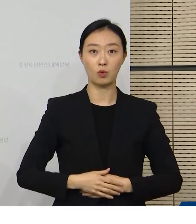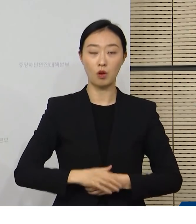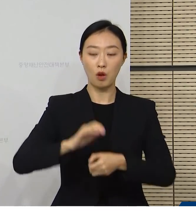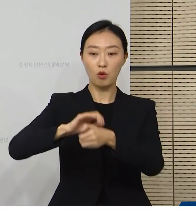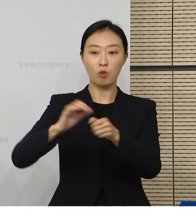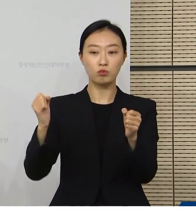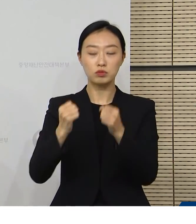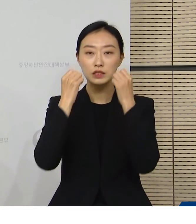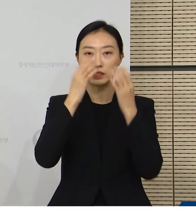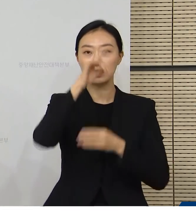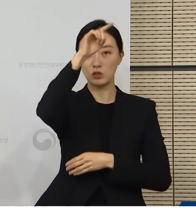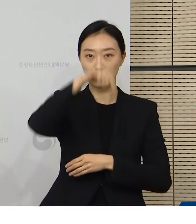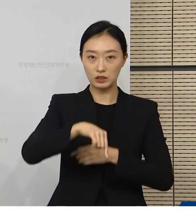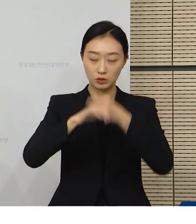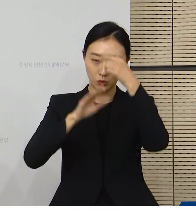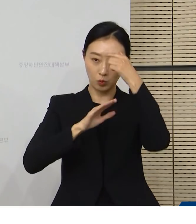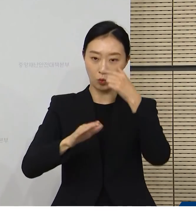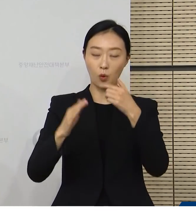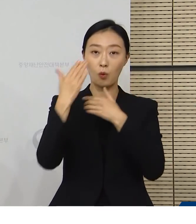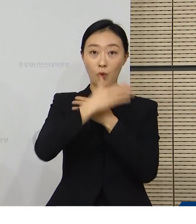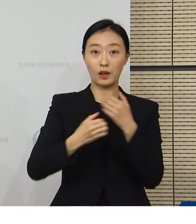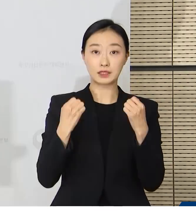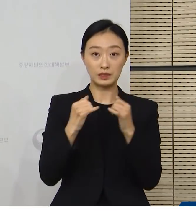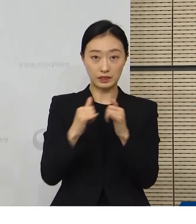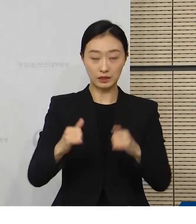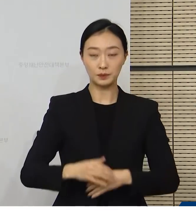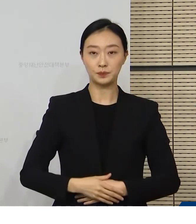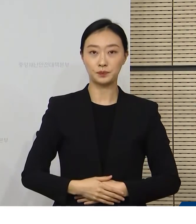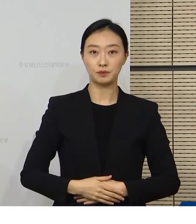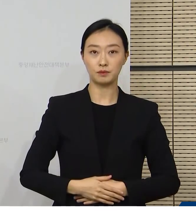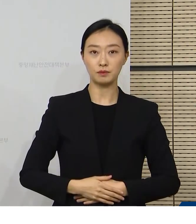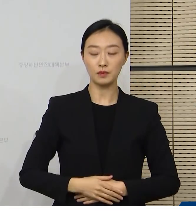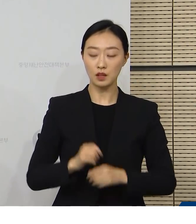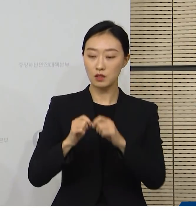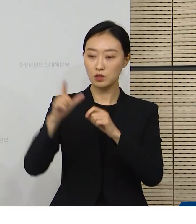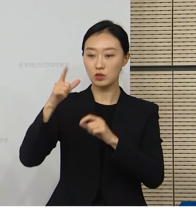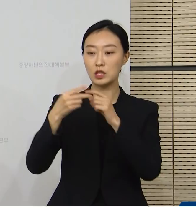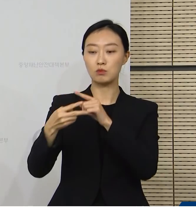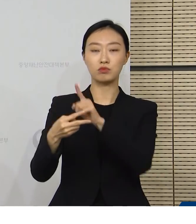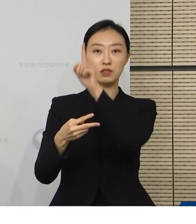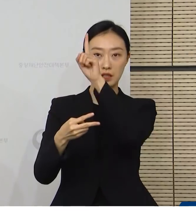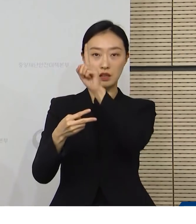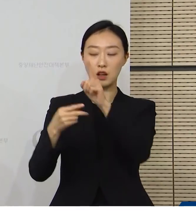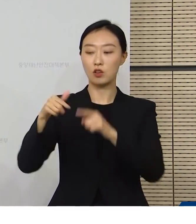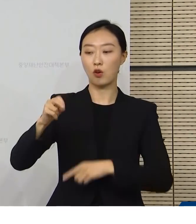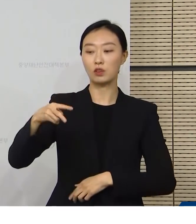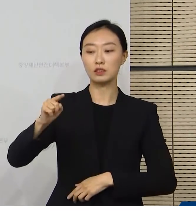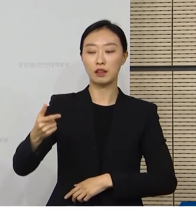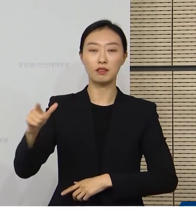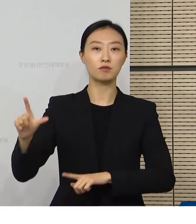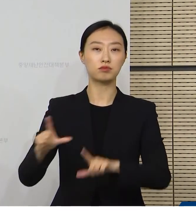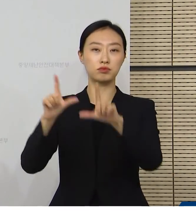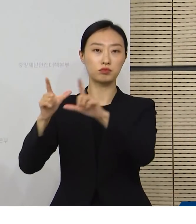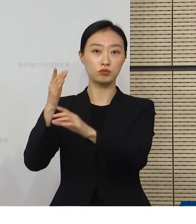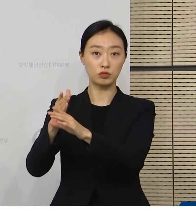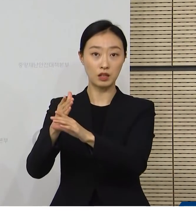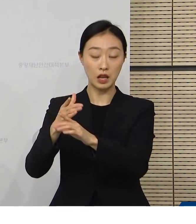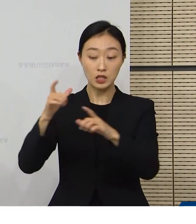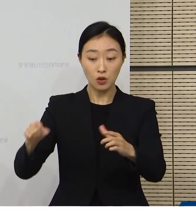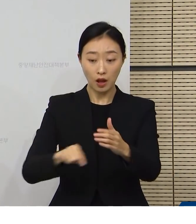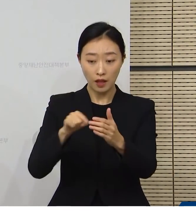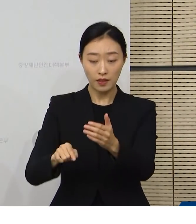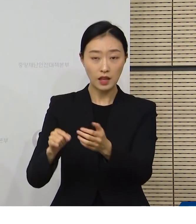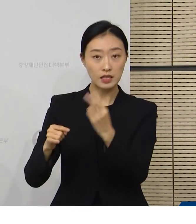신도 환자 262명의 절반가량이 경산시에 거주하고 있으며 지역 내에서의 2차